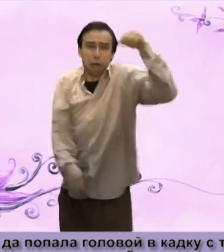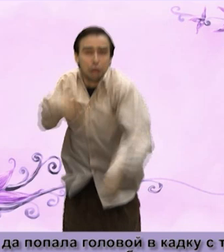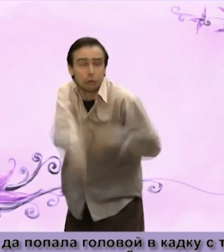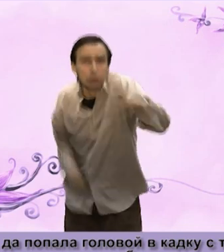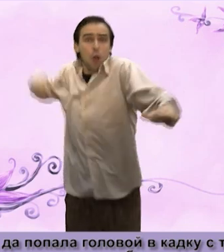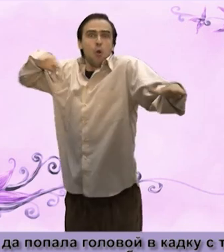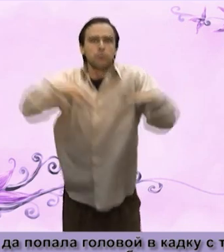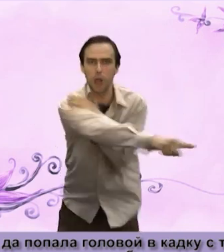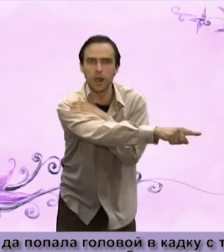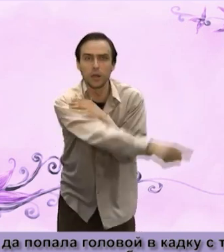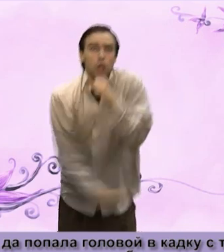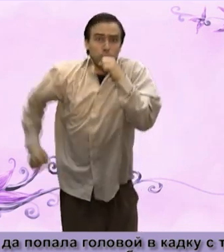И бежит, бежит.